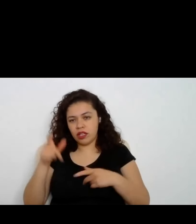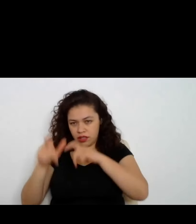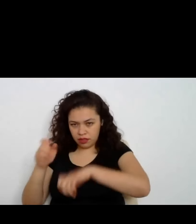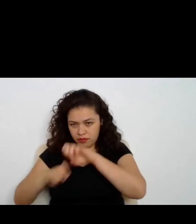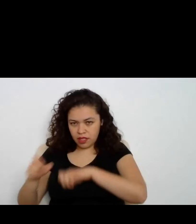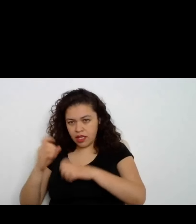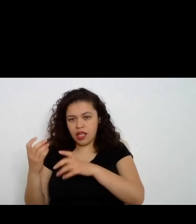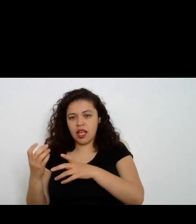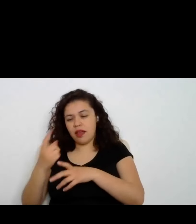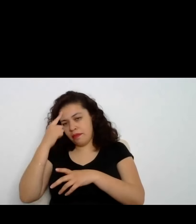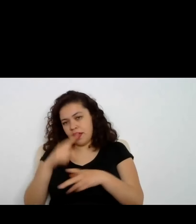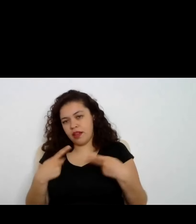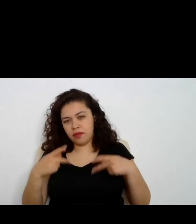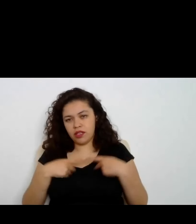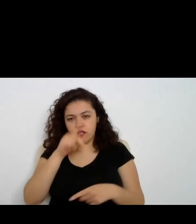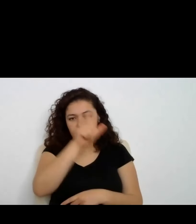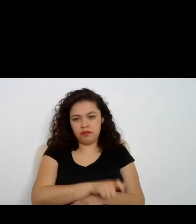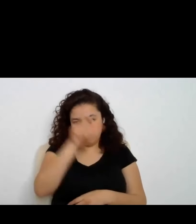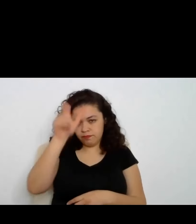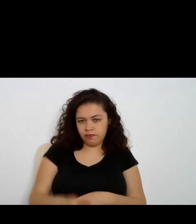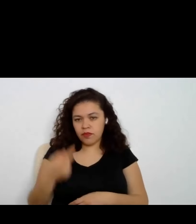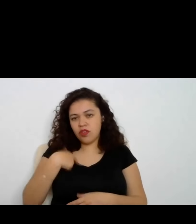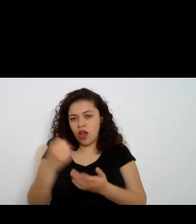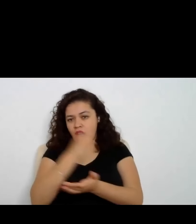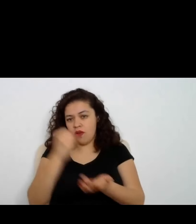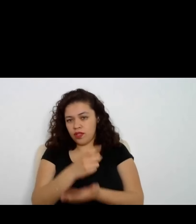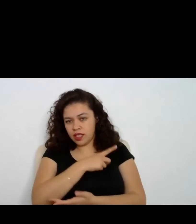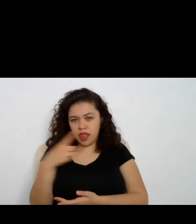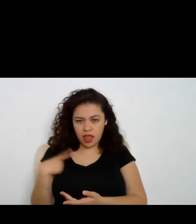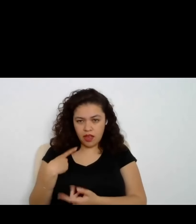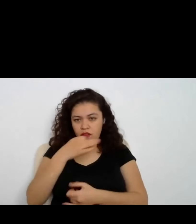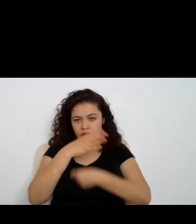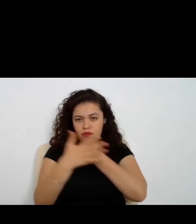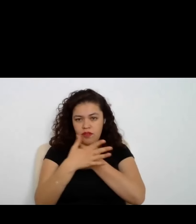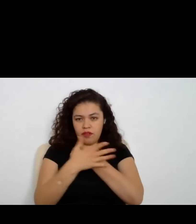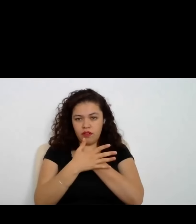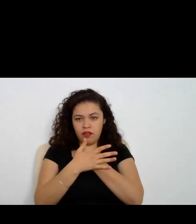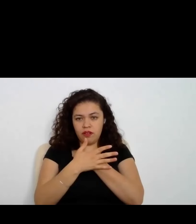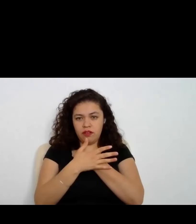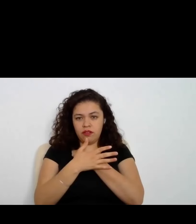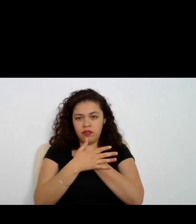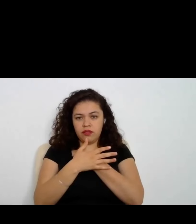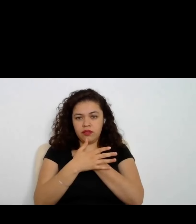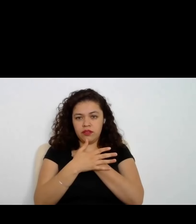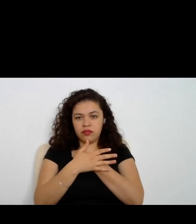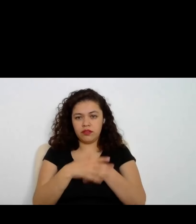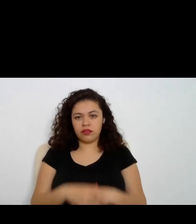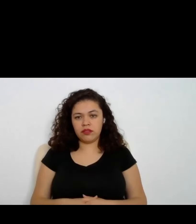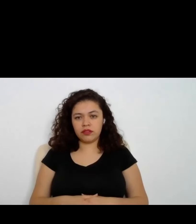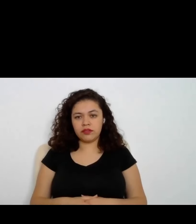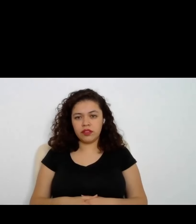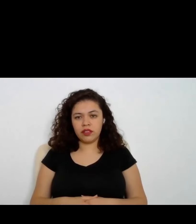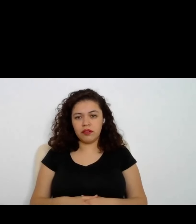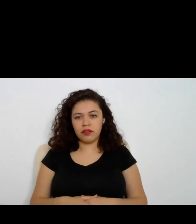datos personales de personas morales, tampoco estoy obligado a poner a disposición de la persona